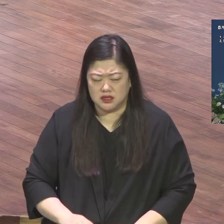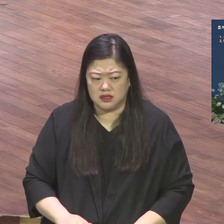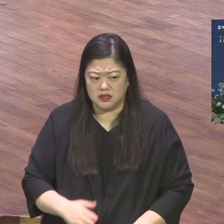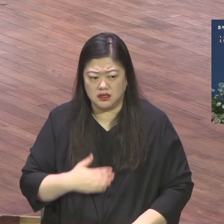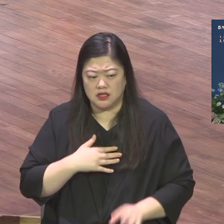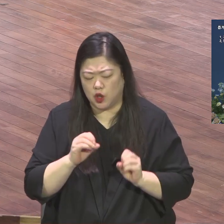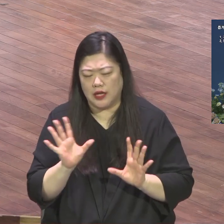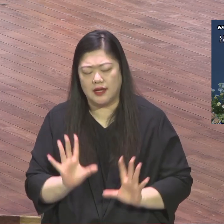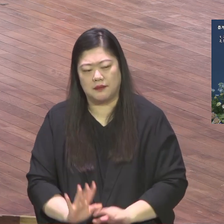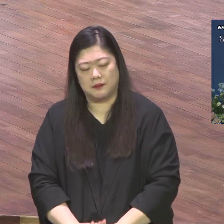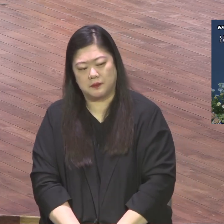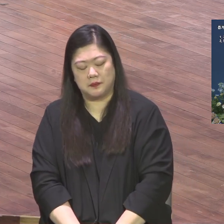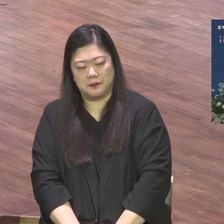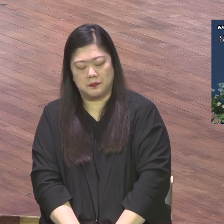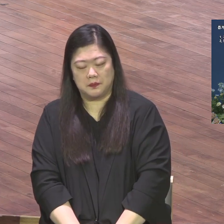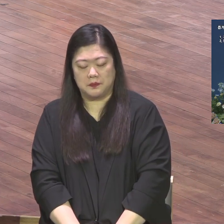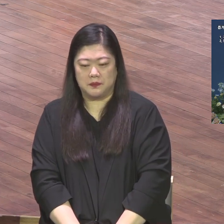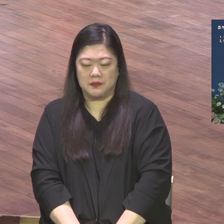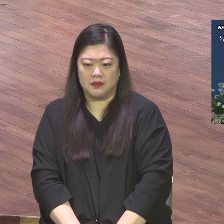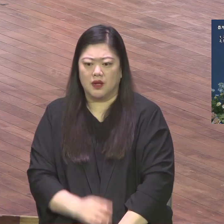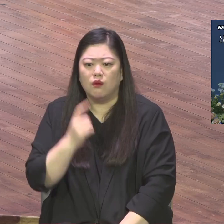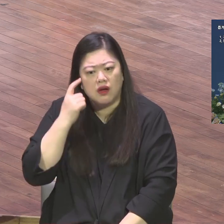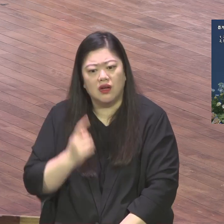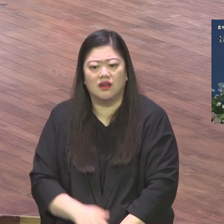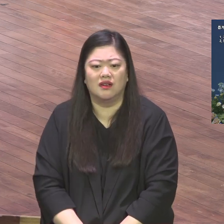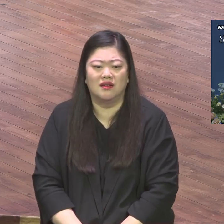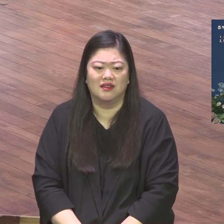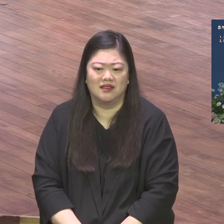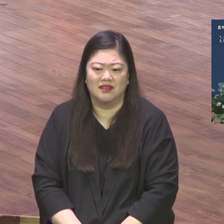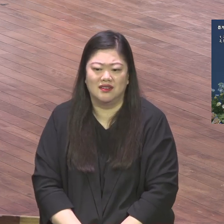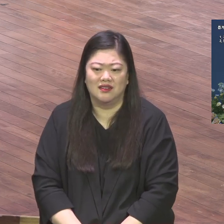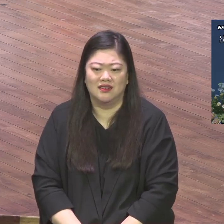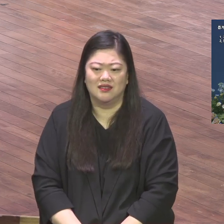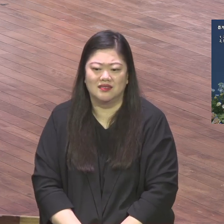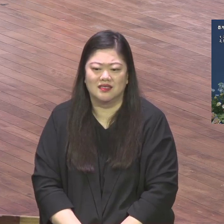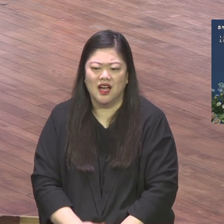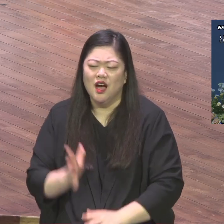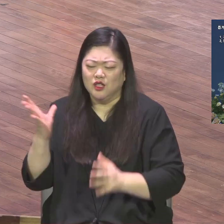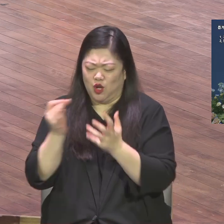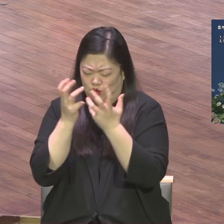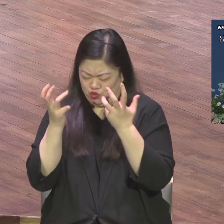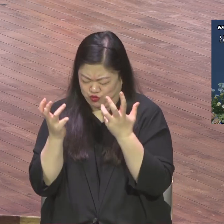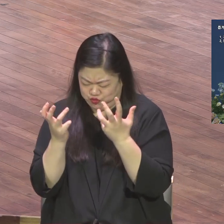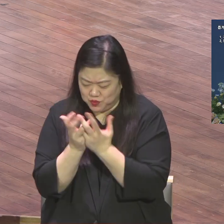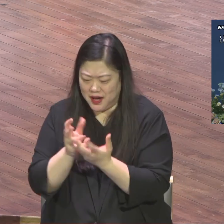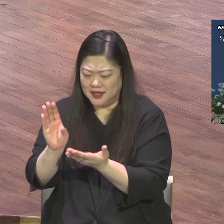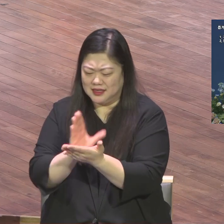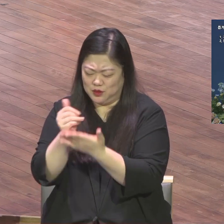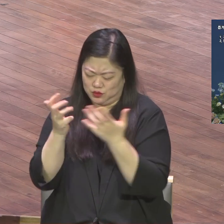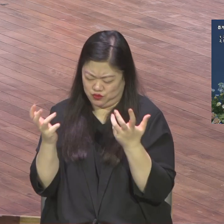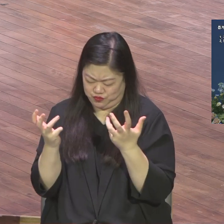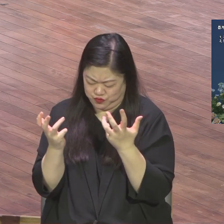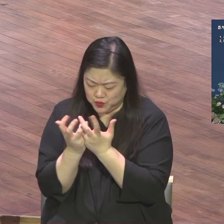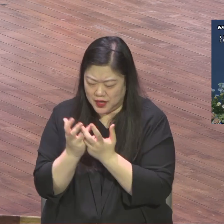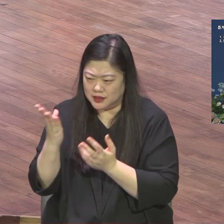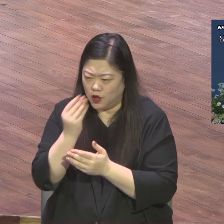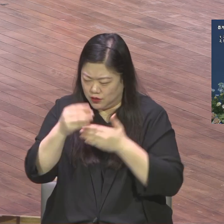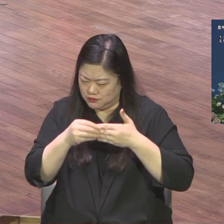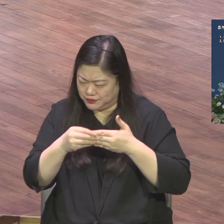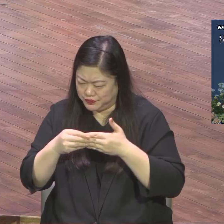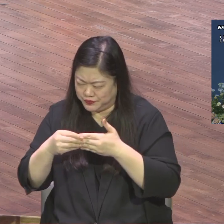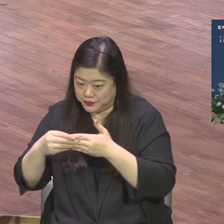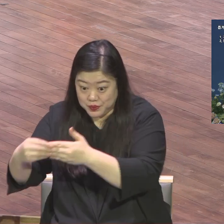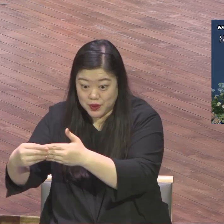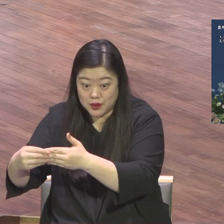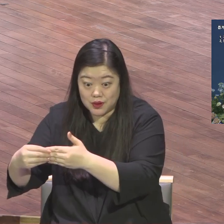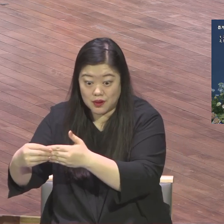열정. 성령 충만한 사람, 그리스도 충만한 사람, 복음이 충만한 사람, 성령 인도받는 사람은요 가만히 앉아있지